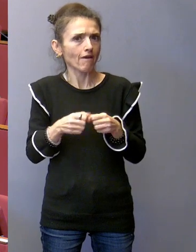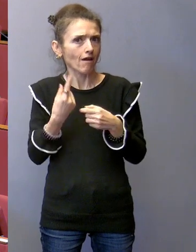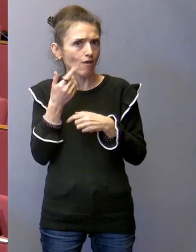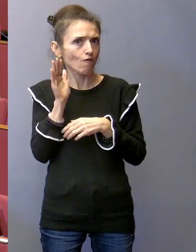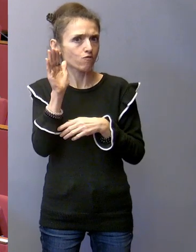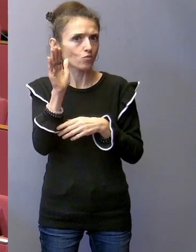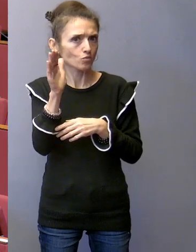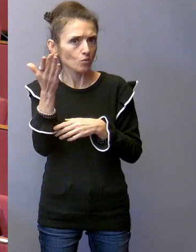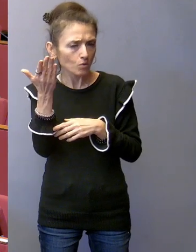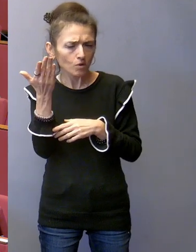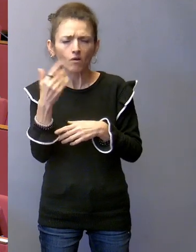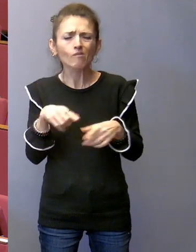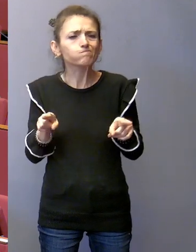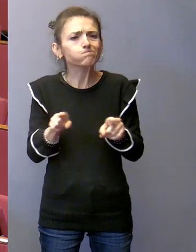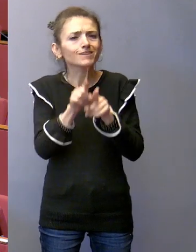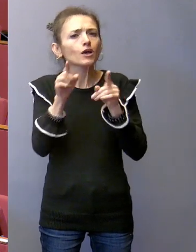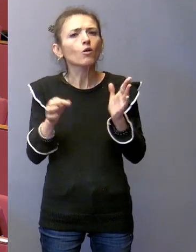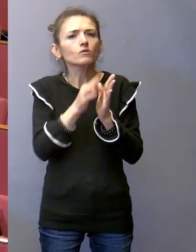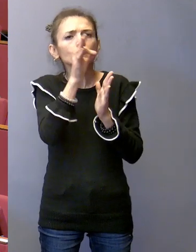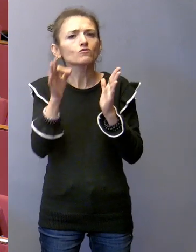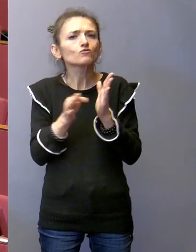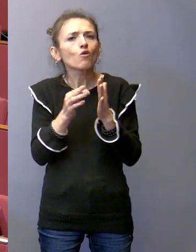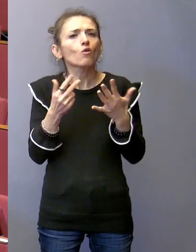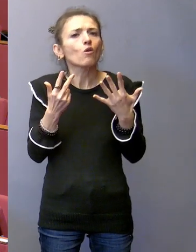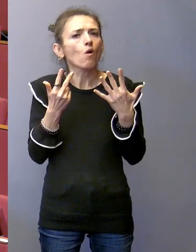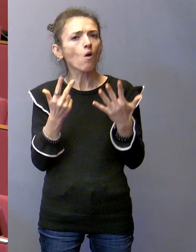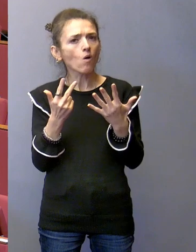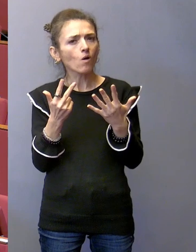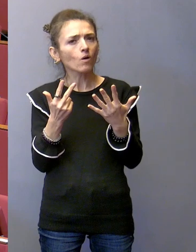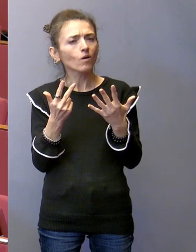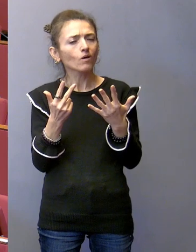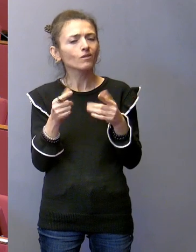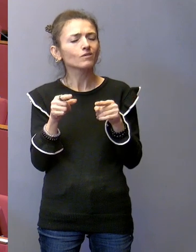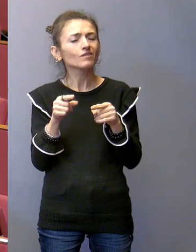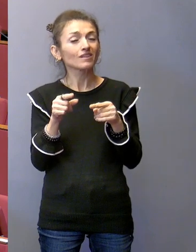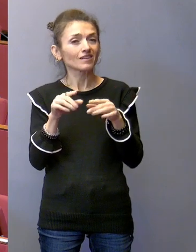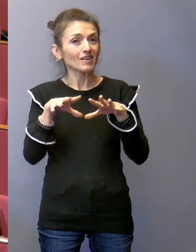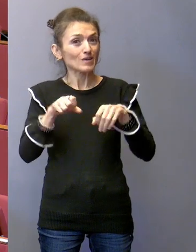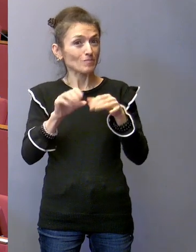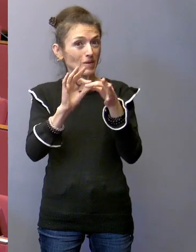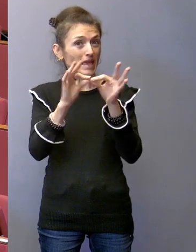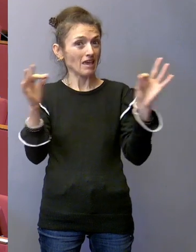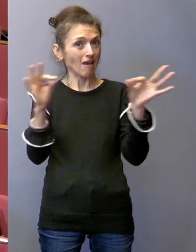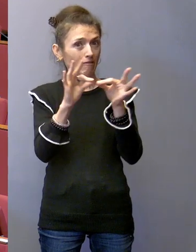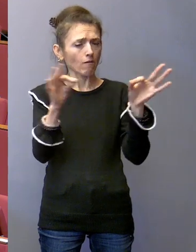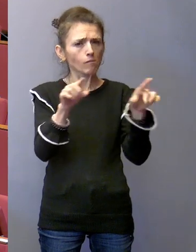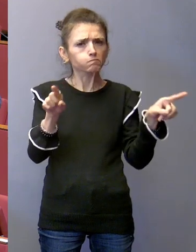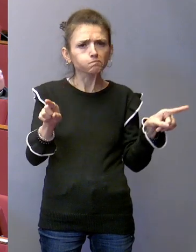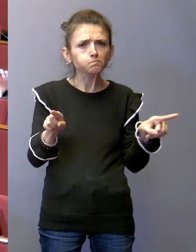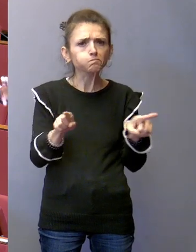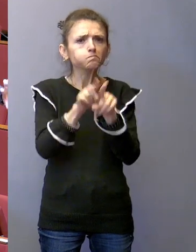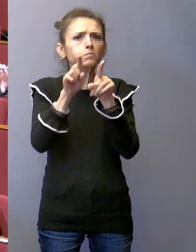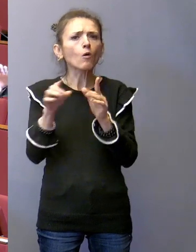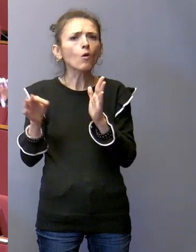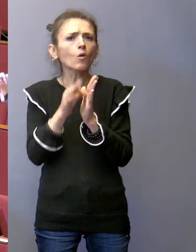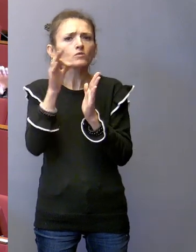stessa cosa vale per l'ordine del giorno 8 quello che è nella formulazione dell'impegnativa uguale identico all'ordine del giorno